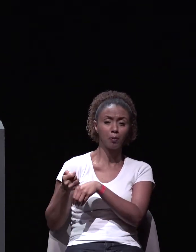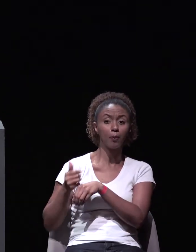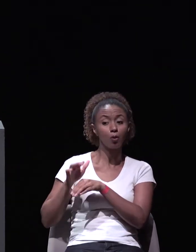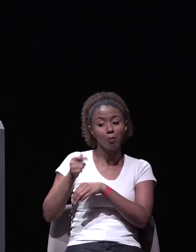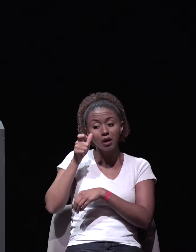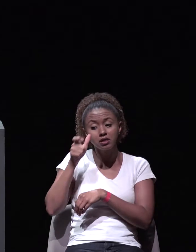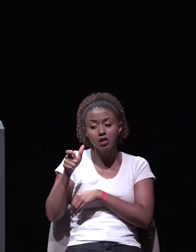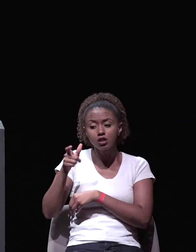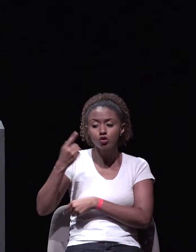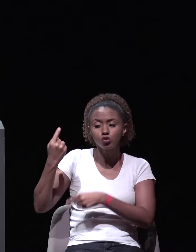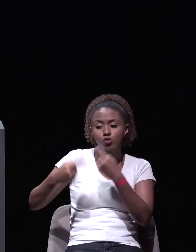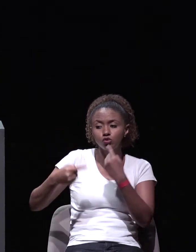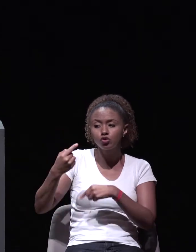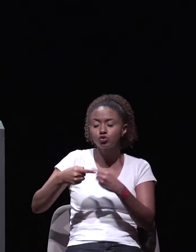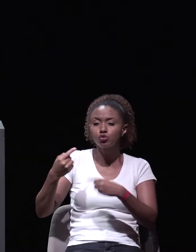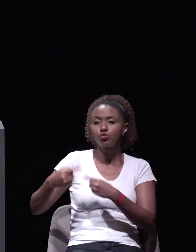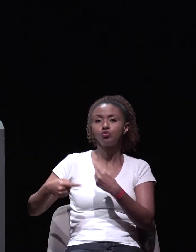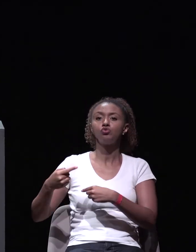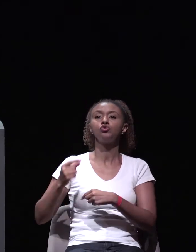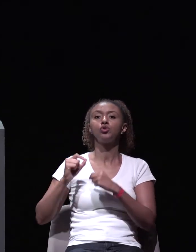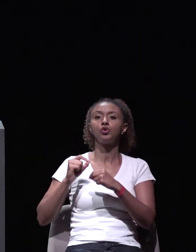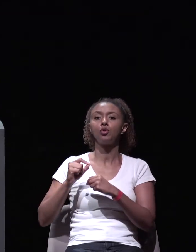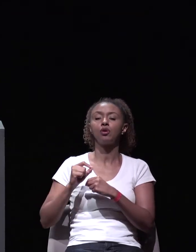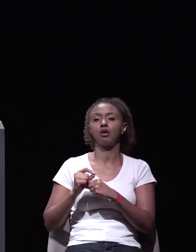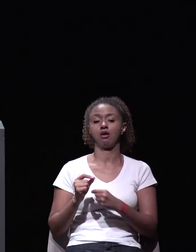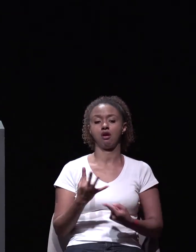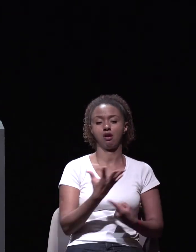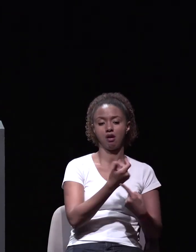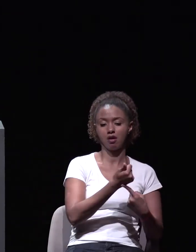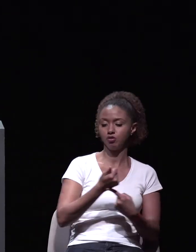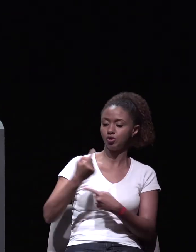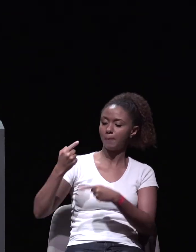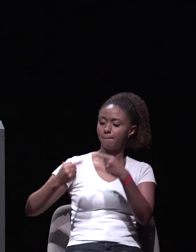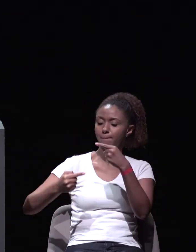em discutir o relacionamento entre arte e política.